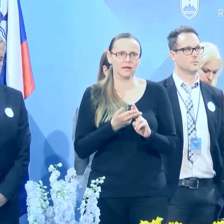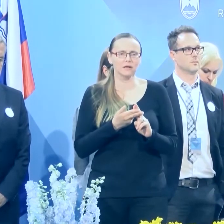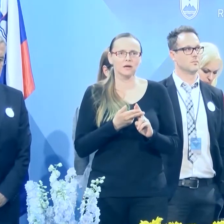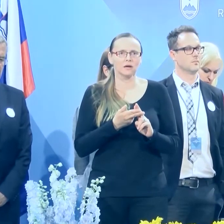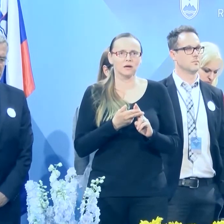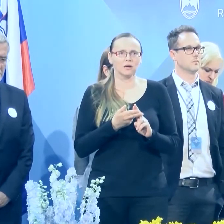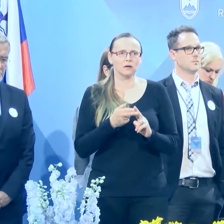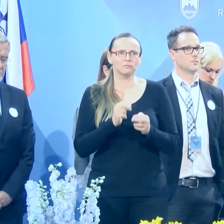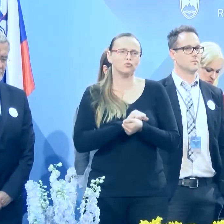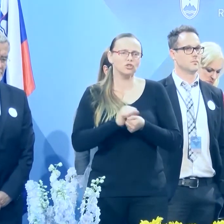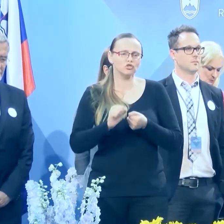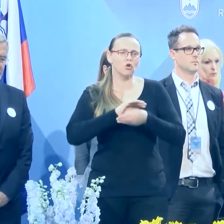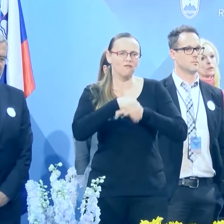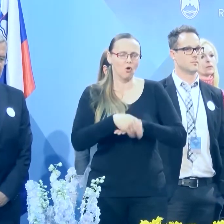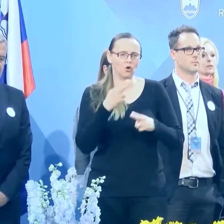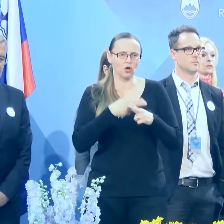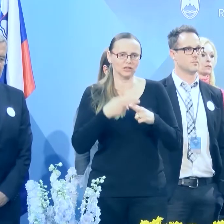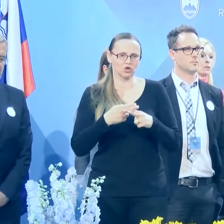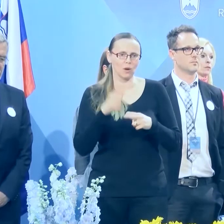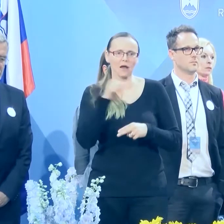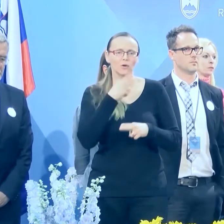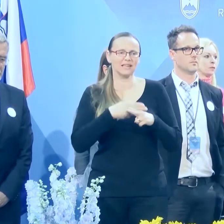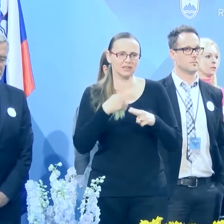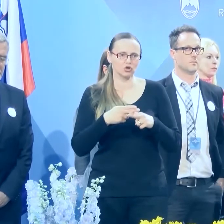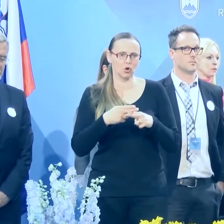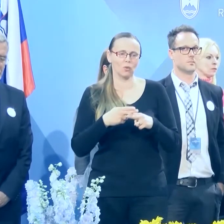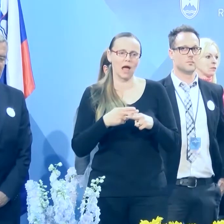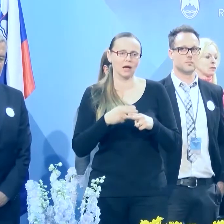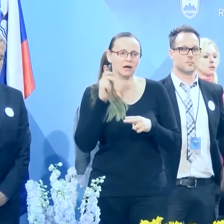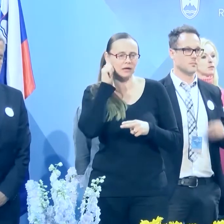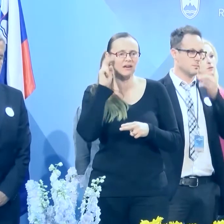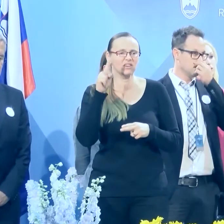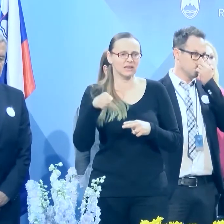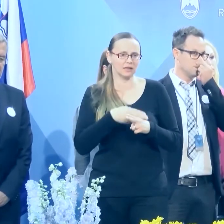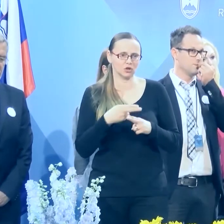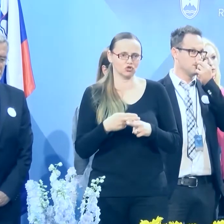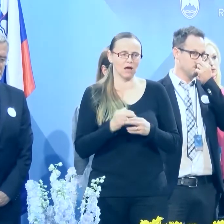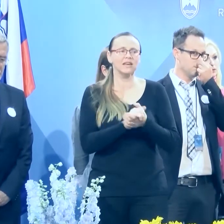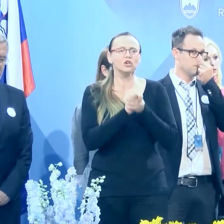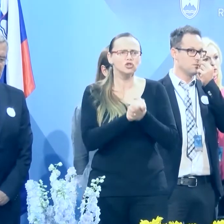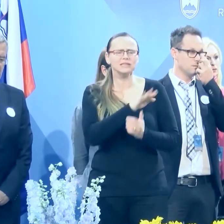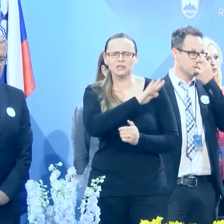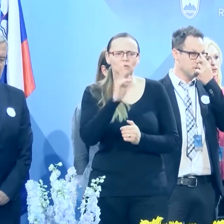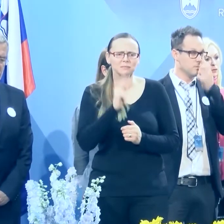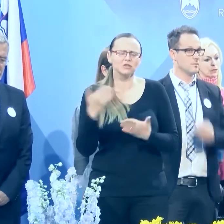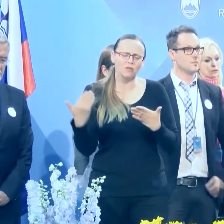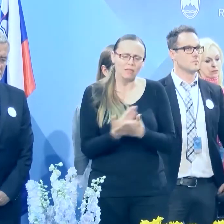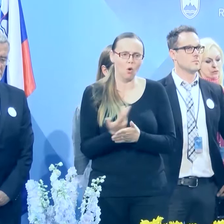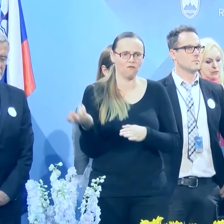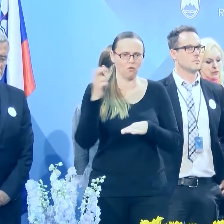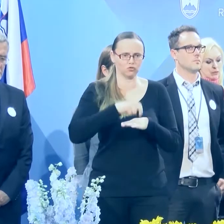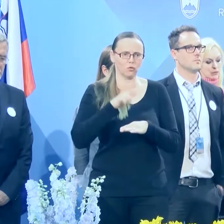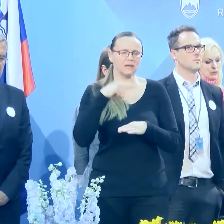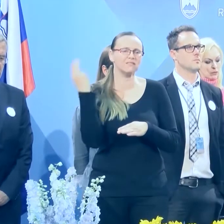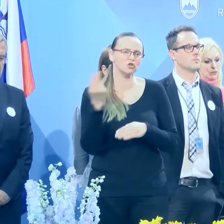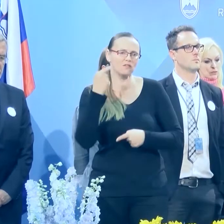voljo državljanov in državljank, ki v tej državi živimo. Čestitke vsem, ki so na novo vstopili v